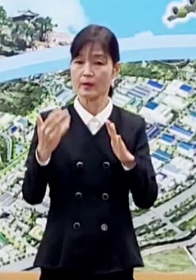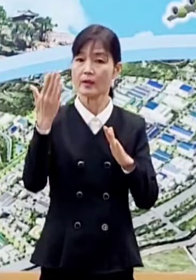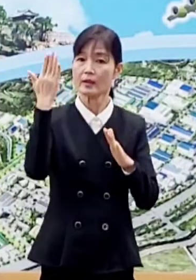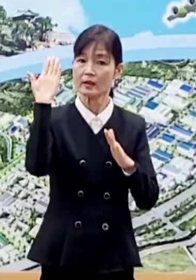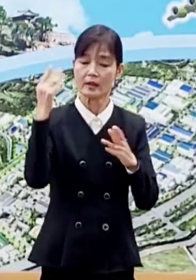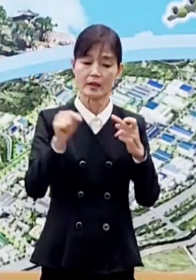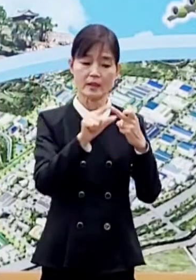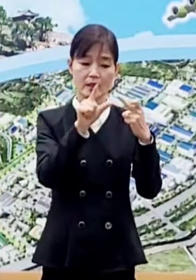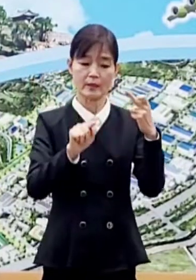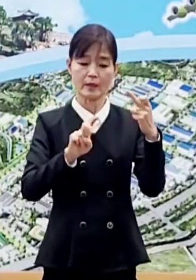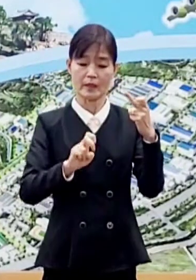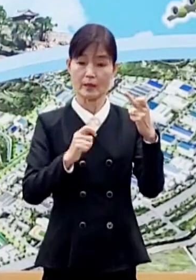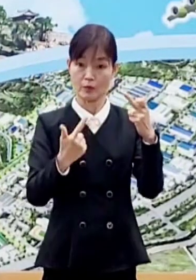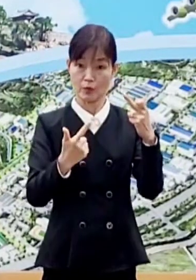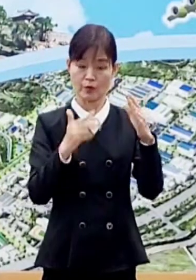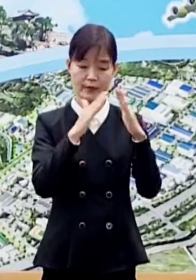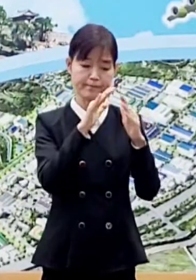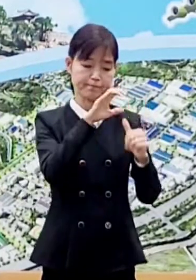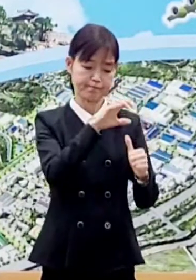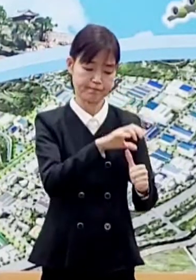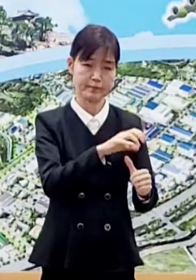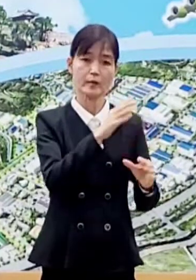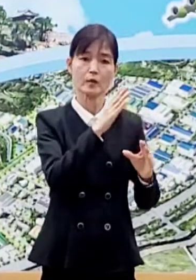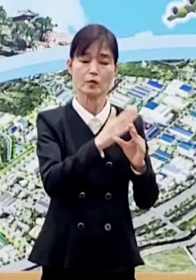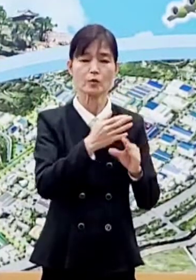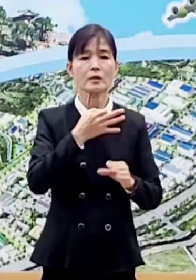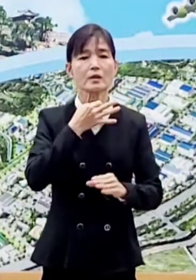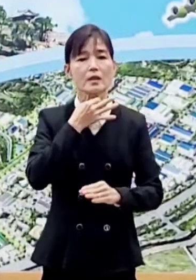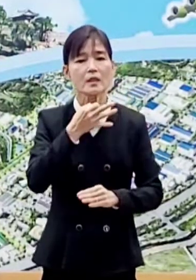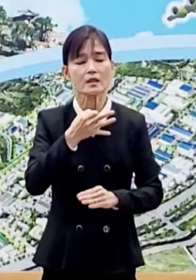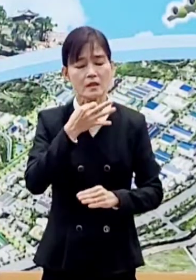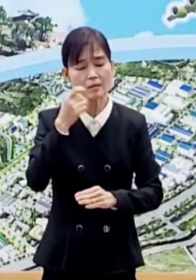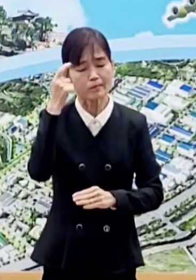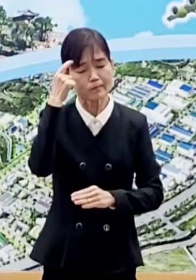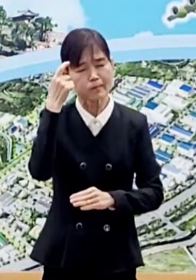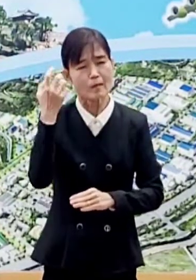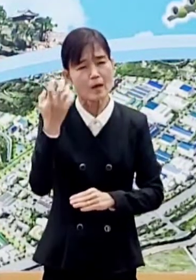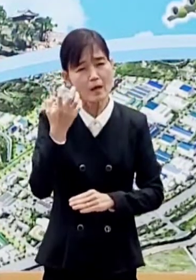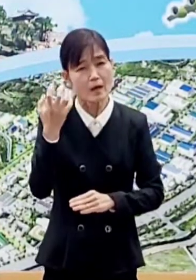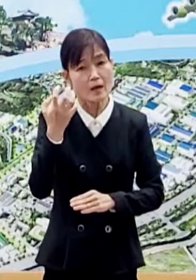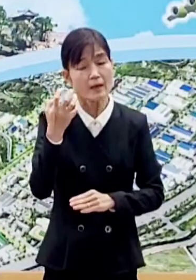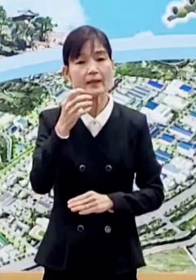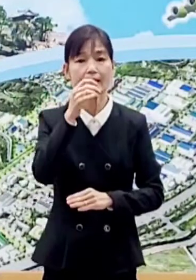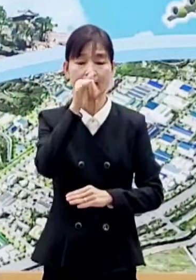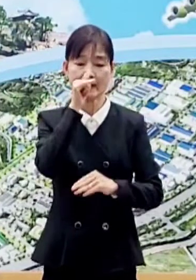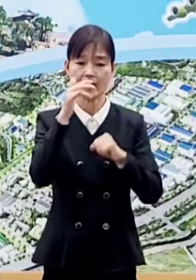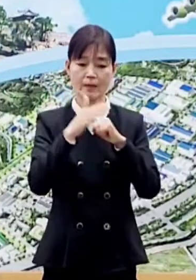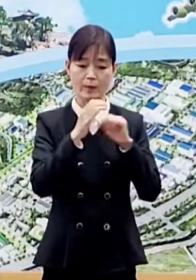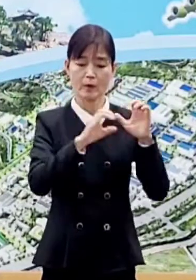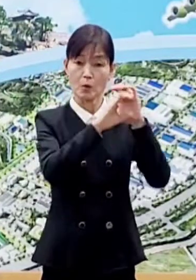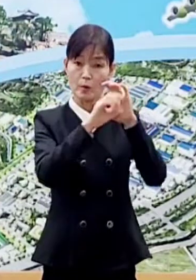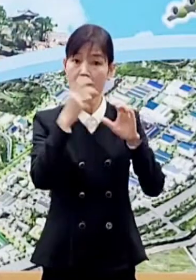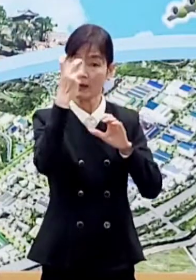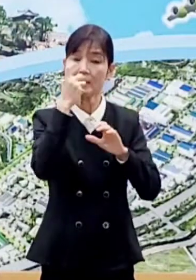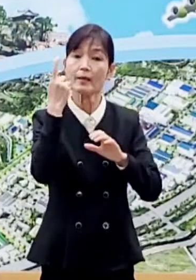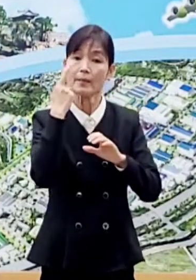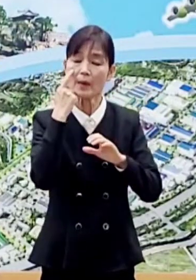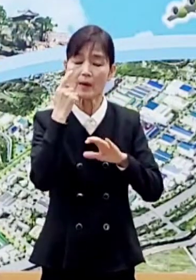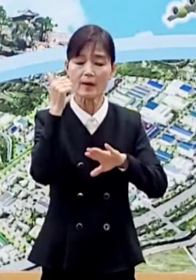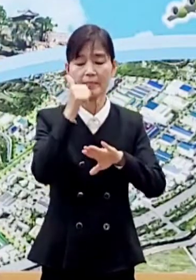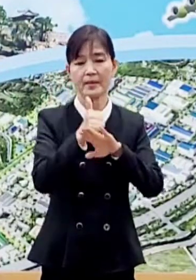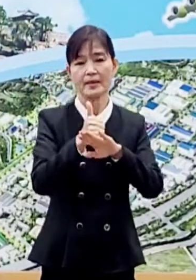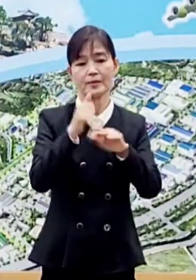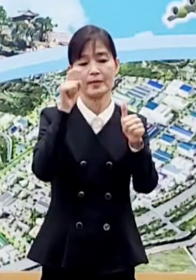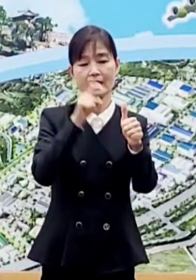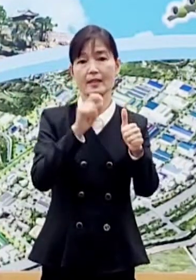지난 26일부터 자가격리 중이었으며 기침, 인후통 등의 증상 발현에 따른 검사에서 양성